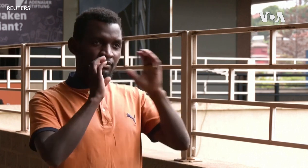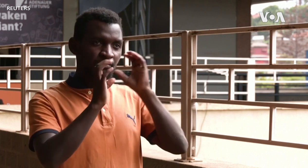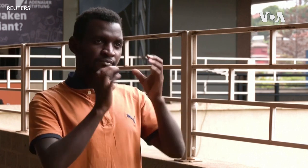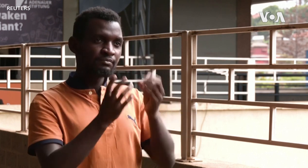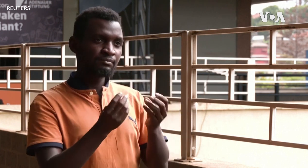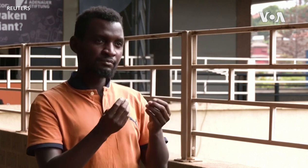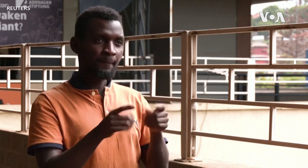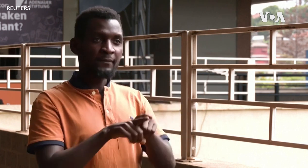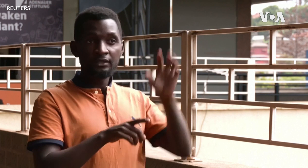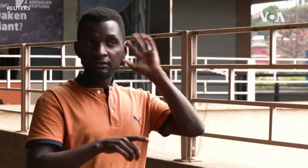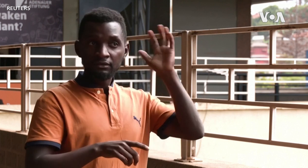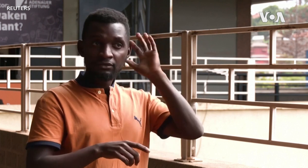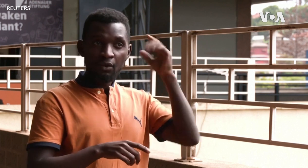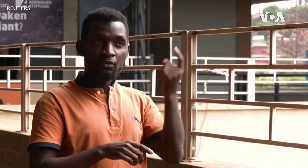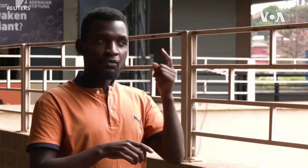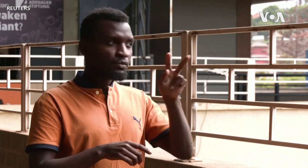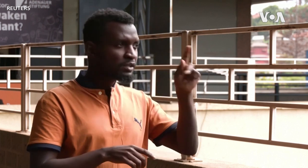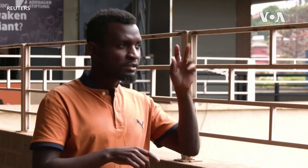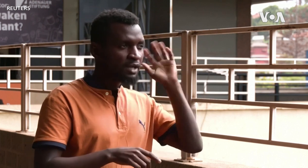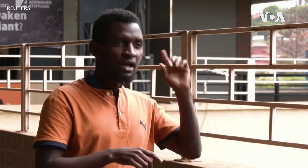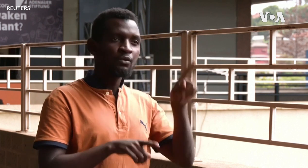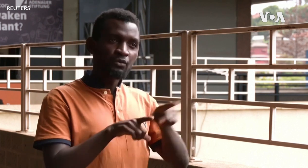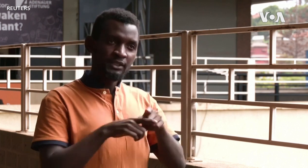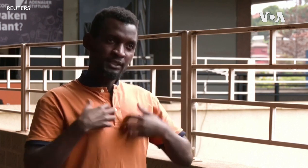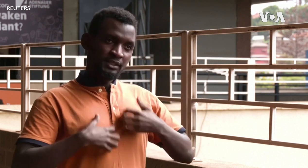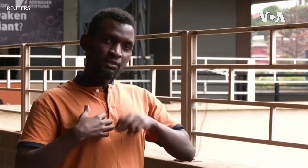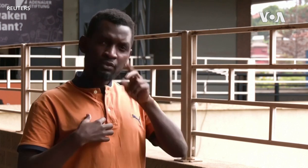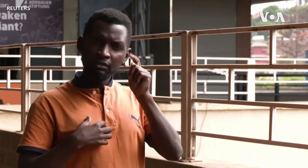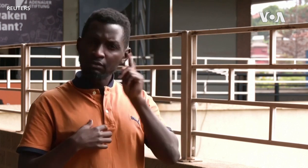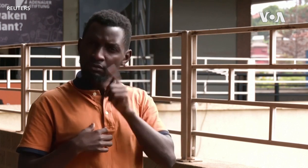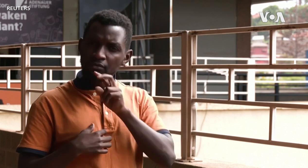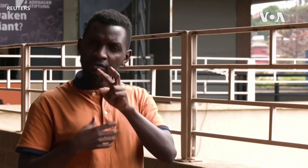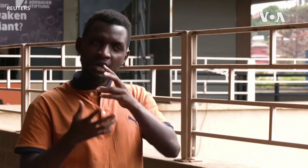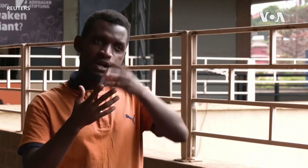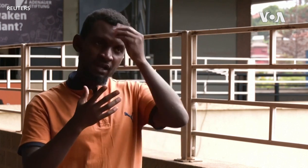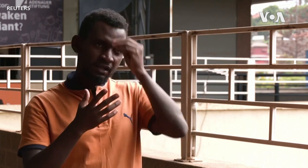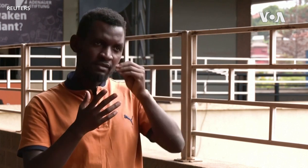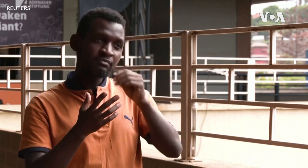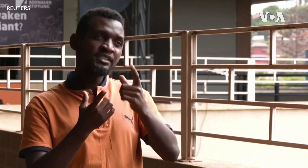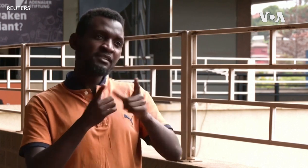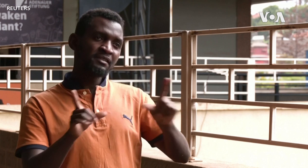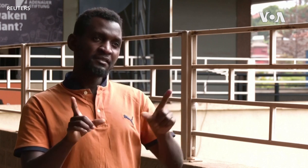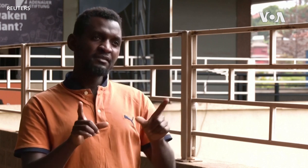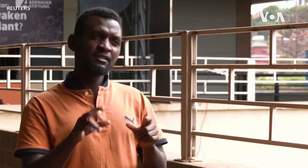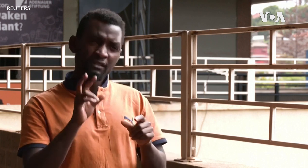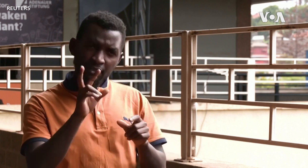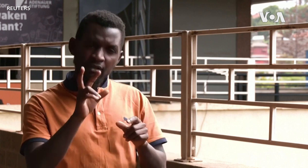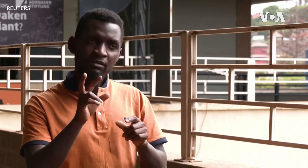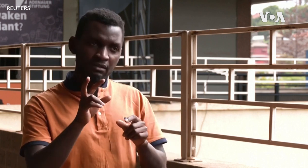gérés par rapport à la communication des personnes sourdes. Et nous, les sourds, nous sommes fiers de savoir que nous avons une télévision qui